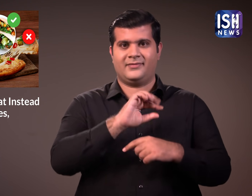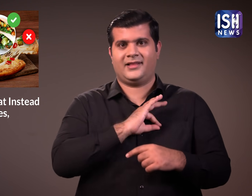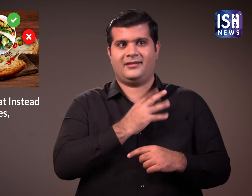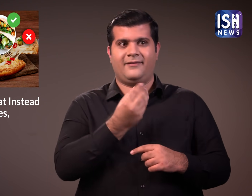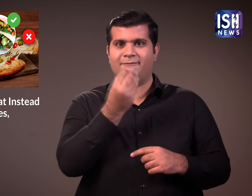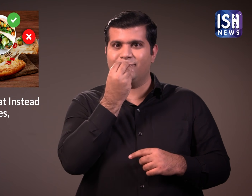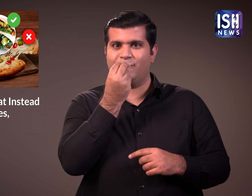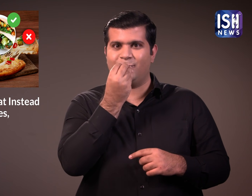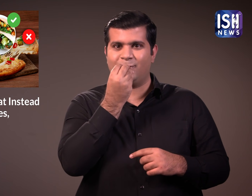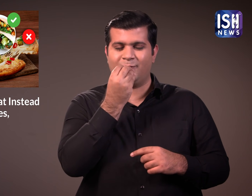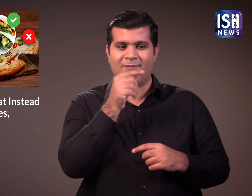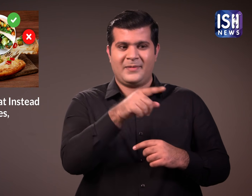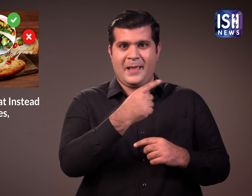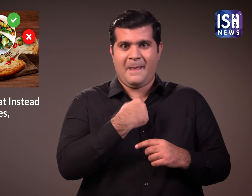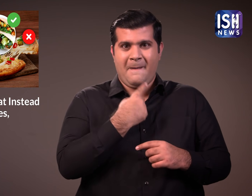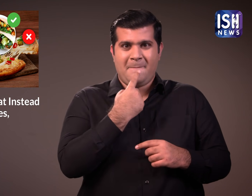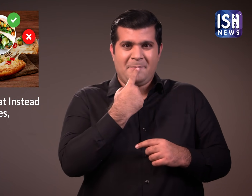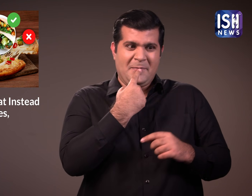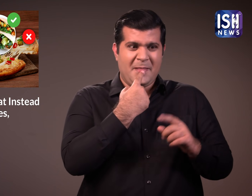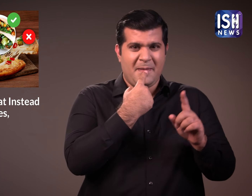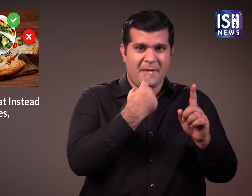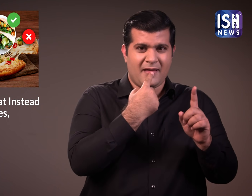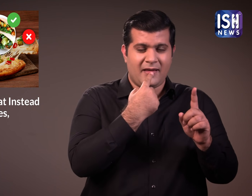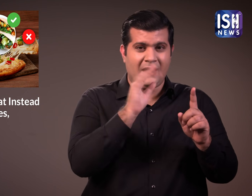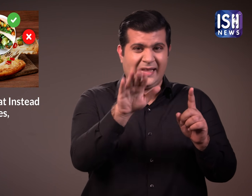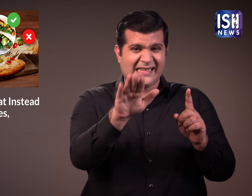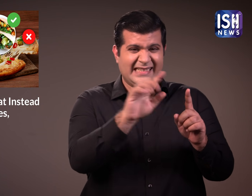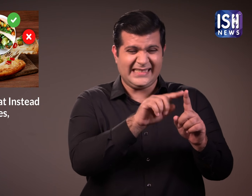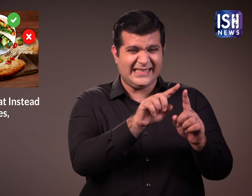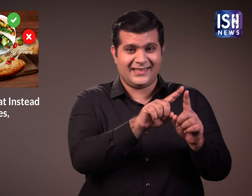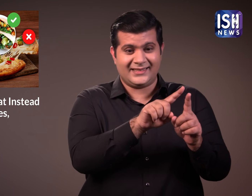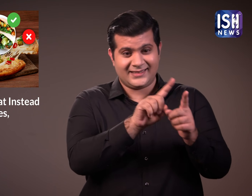करेगा।